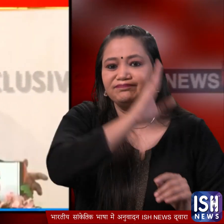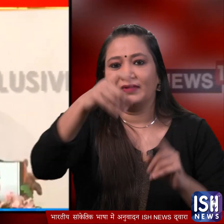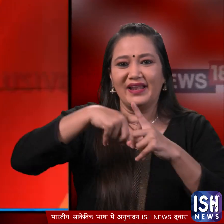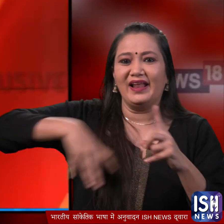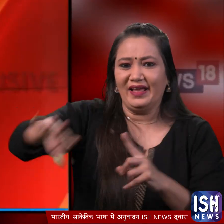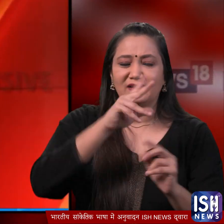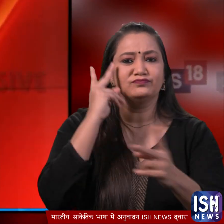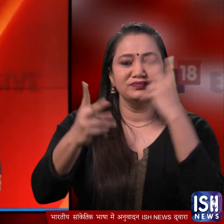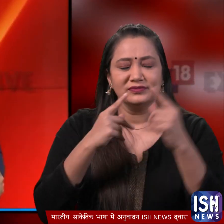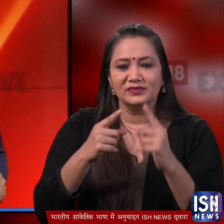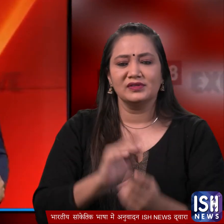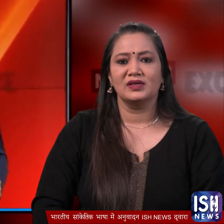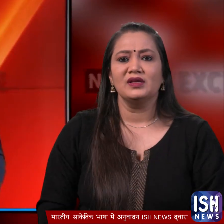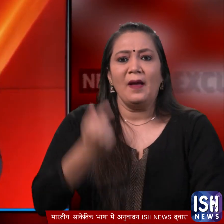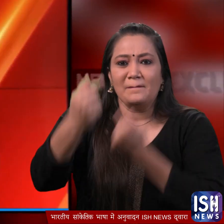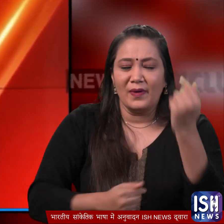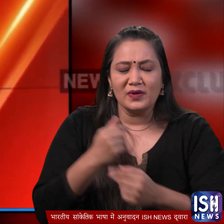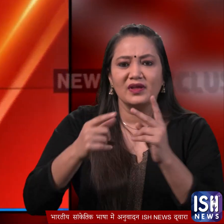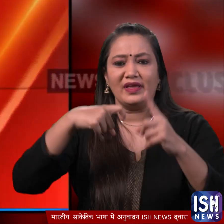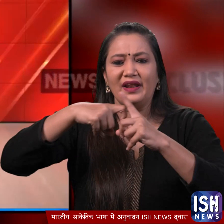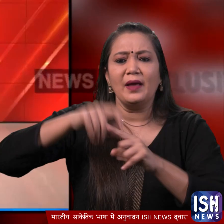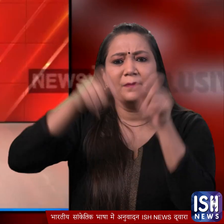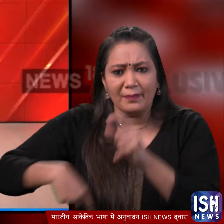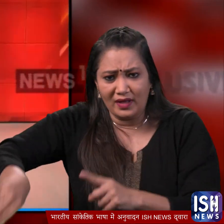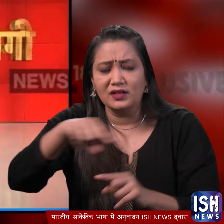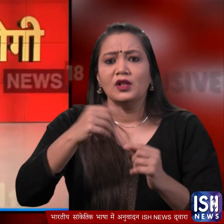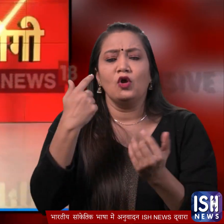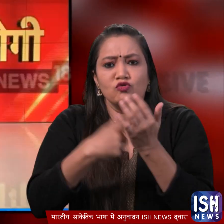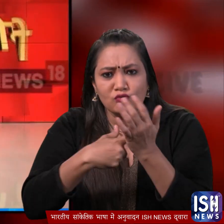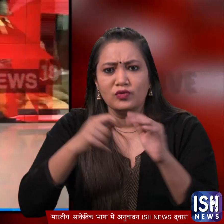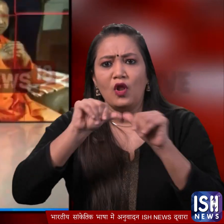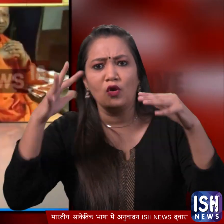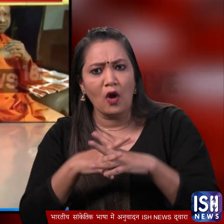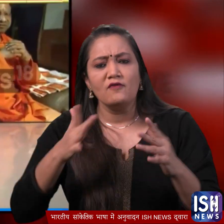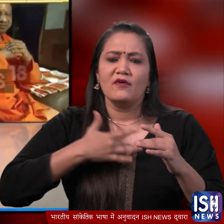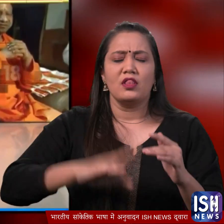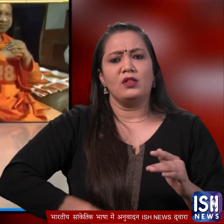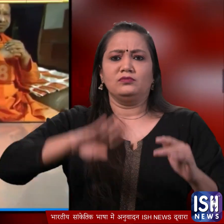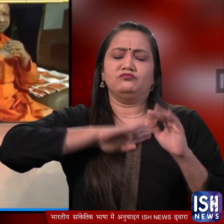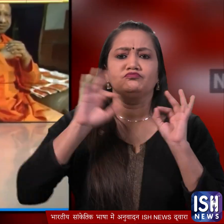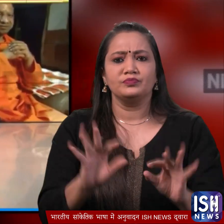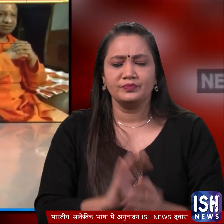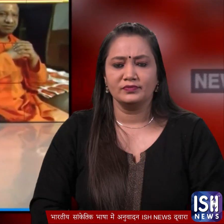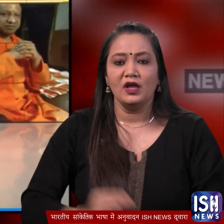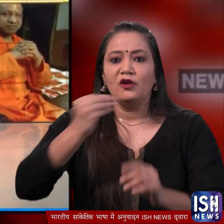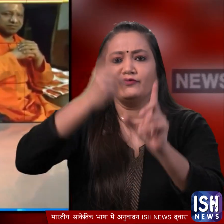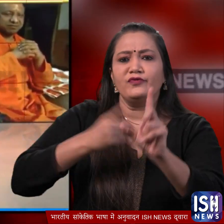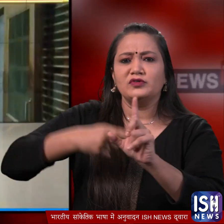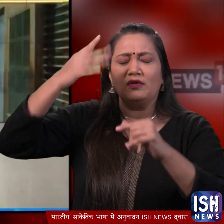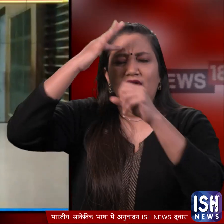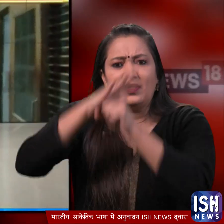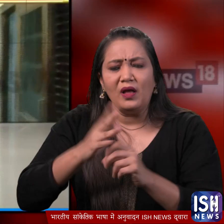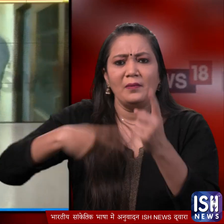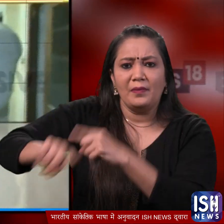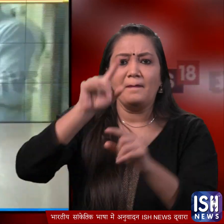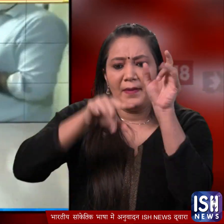शुरू हो गई, लेकिन सियासी बयानबाजी से बेफिक्र कैराना के लोग मौजूदा कानून व्यवस्था से संतुष्ट नजर आए। जिस इलाके में कुछ साल पहले तनाव की